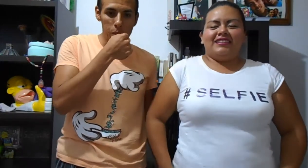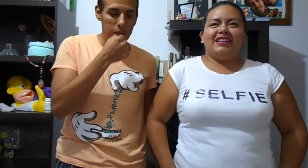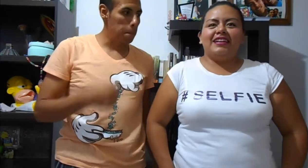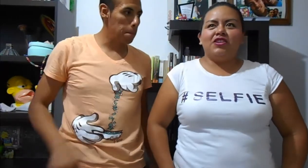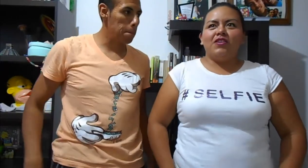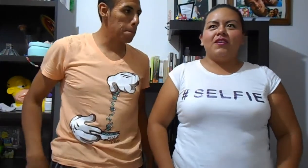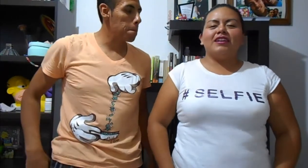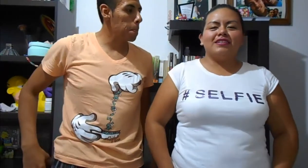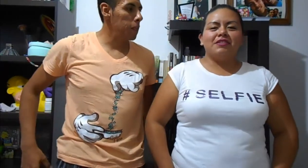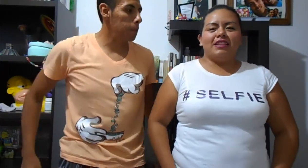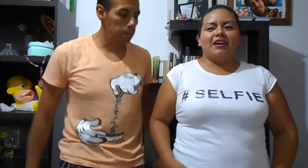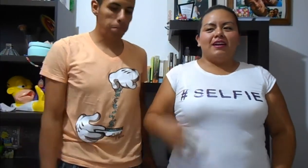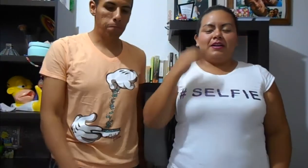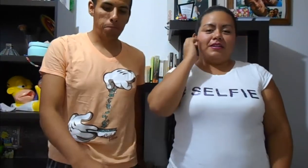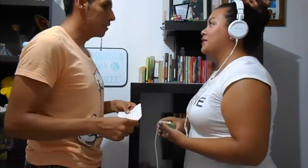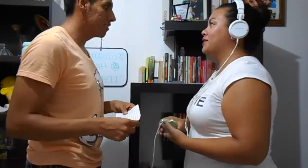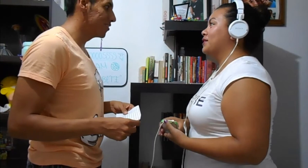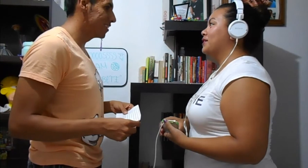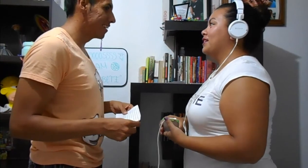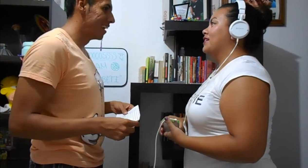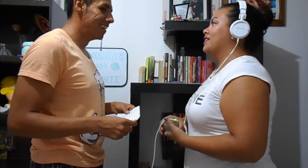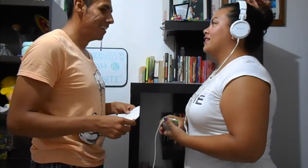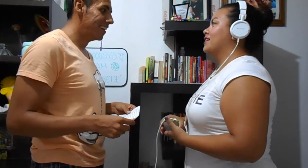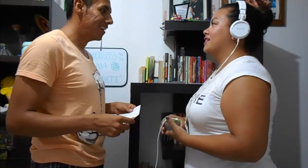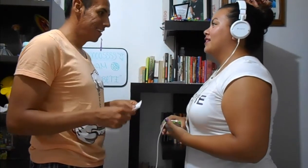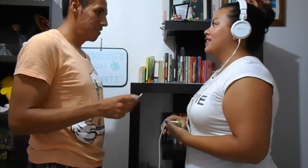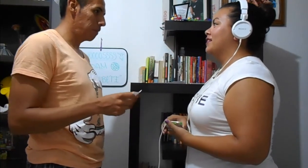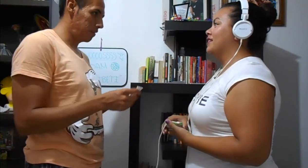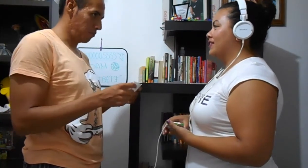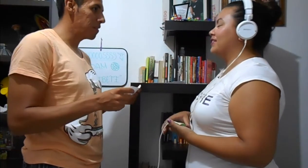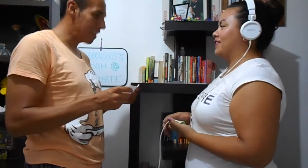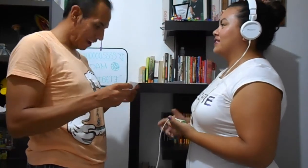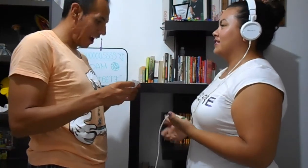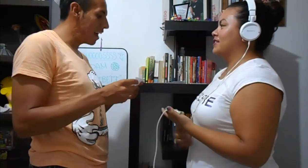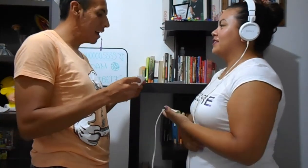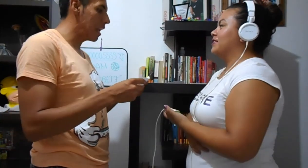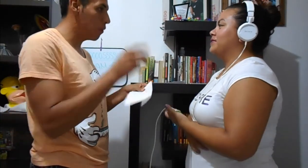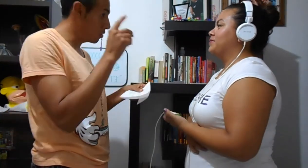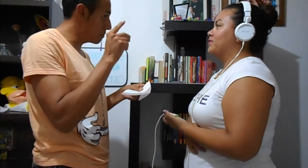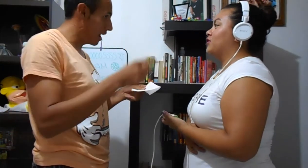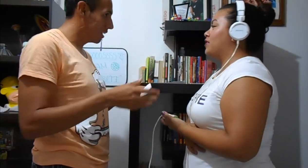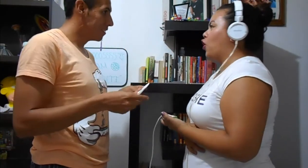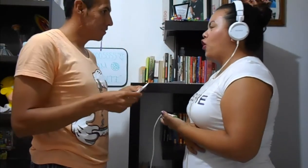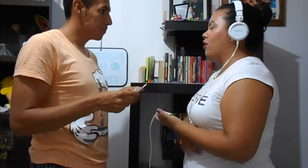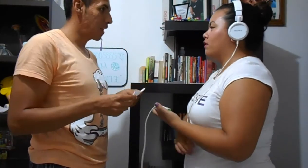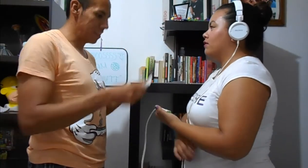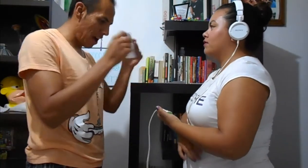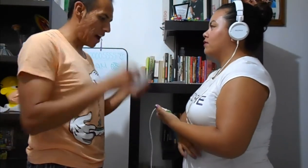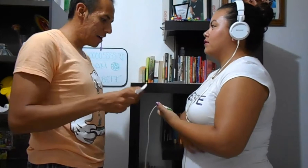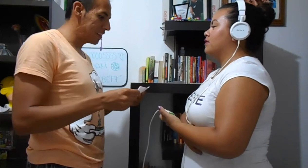Este reto es ahorita. No, así, no, así, no. Pero tú me ves a la cara. Ya la última, Otra ¿eh? vez, no. Ah, ya, van